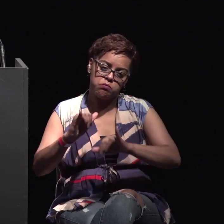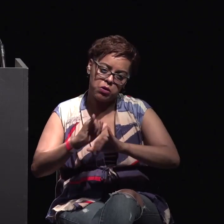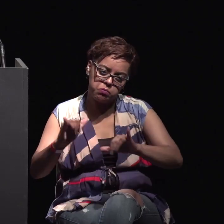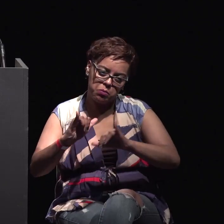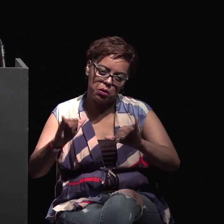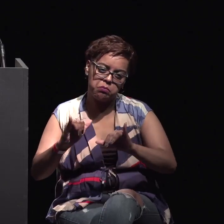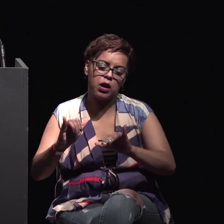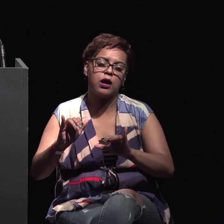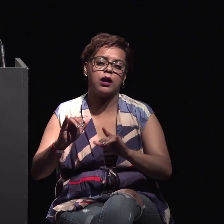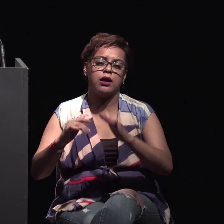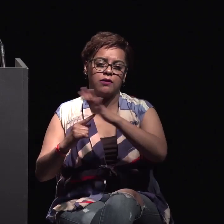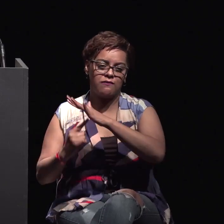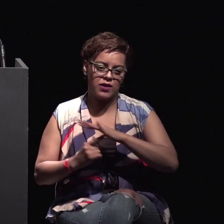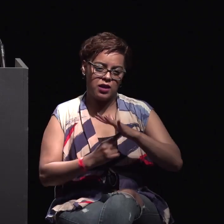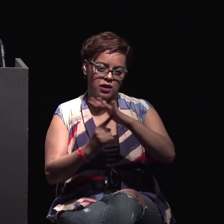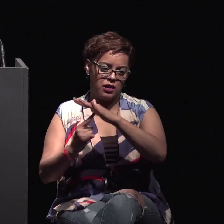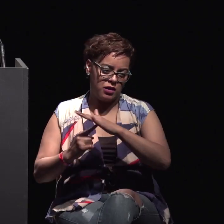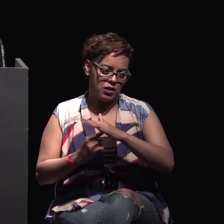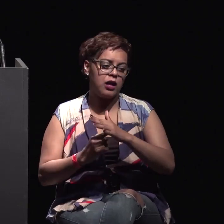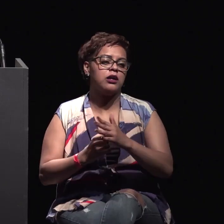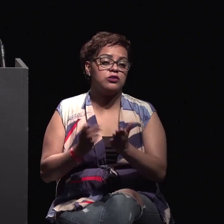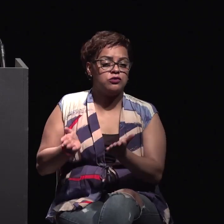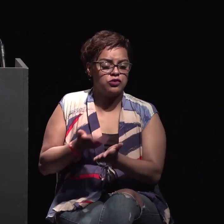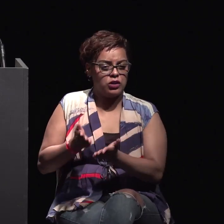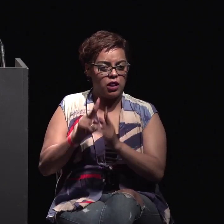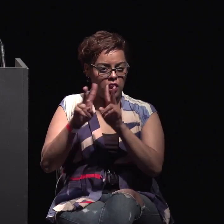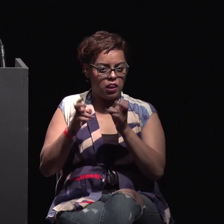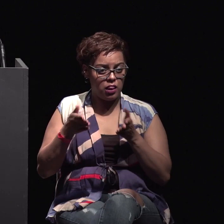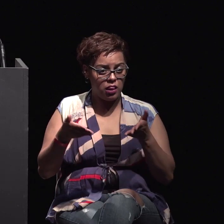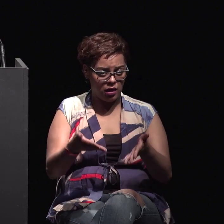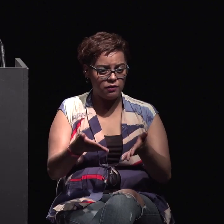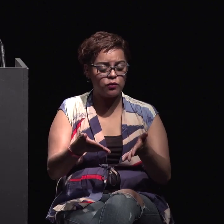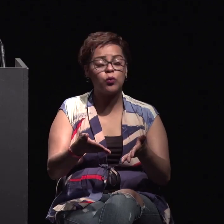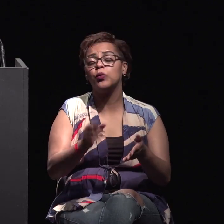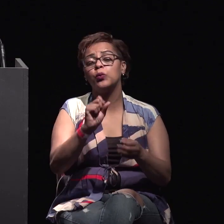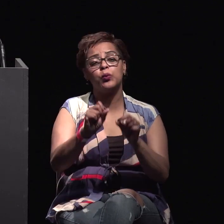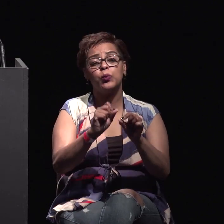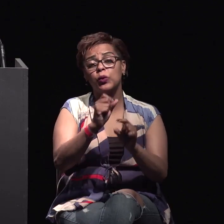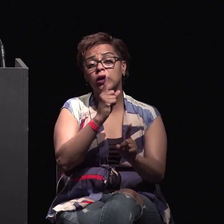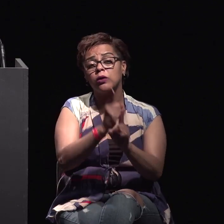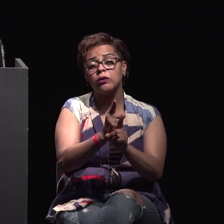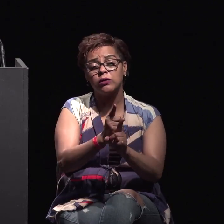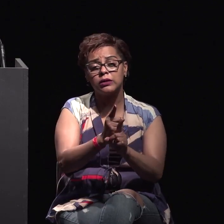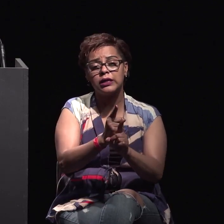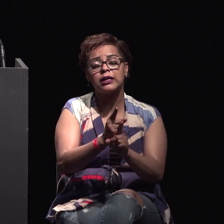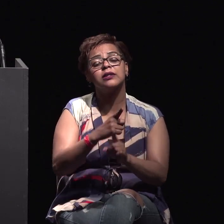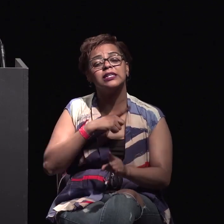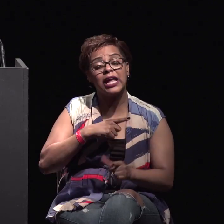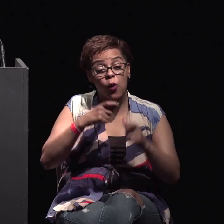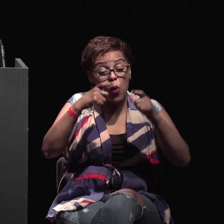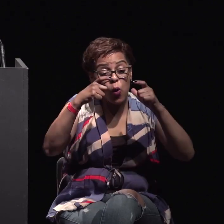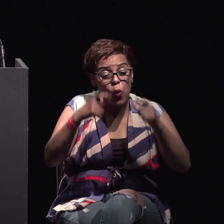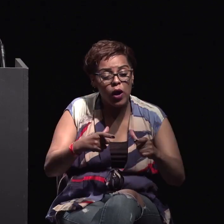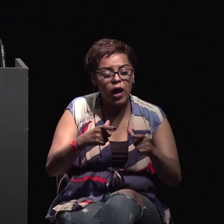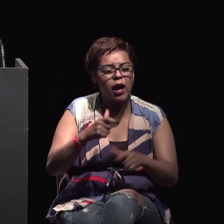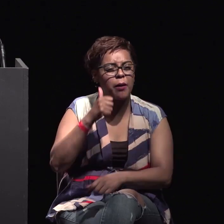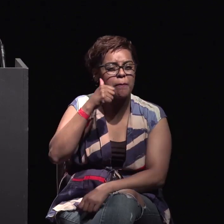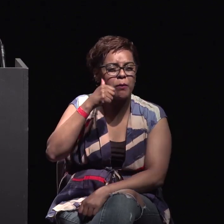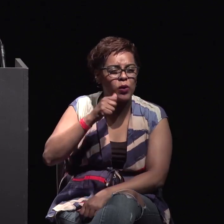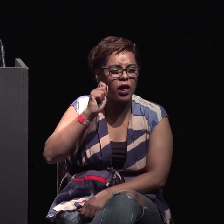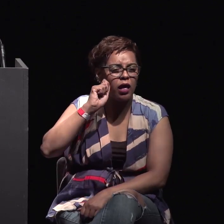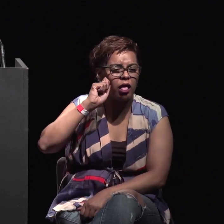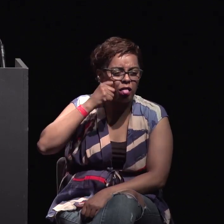em diversas feiras de livros. Nós temos encontrado agora a seção Mulher Negra